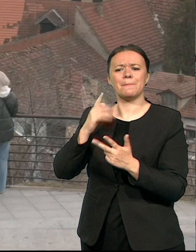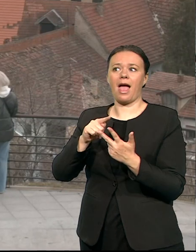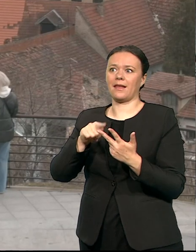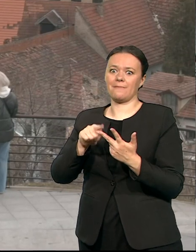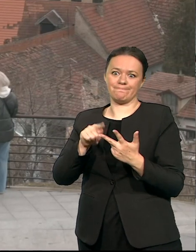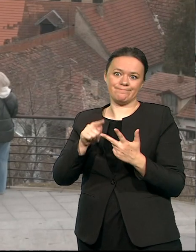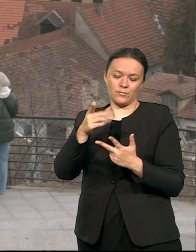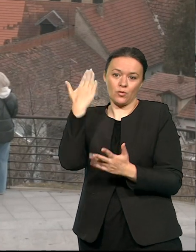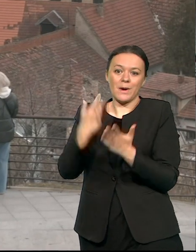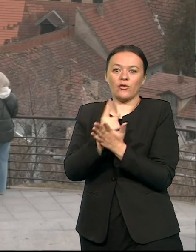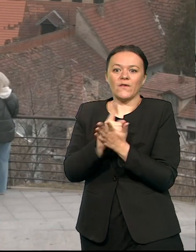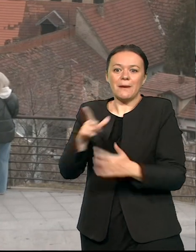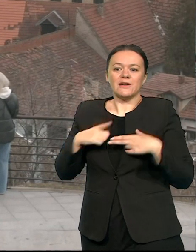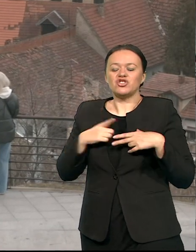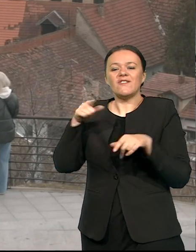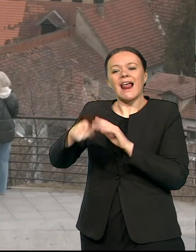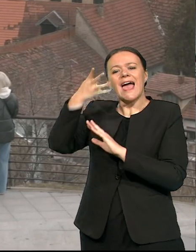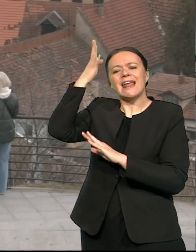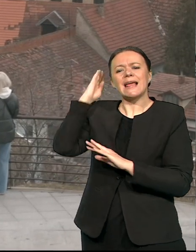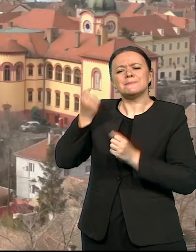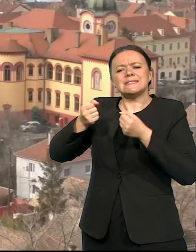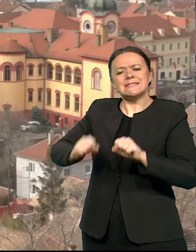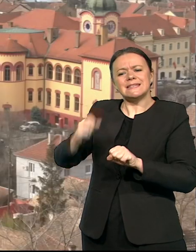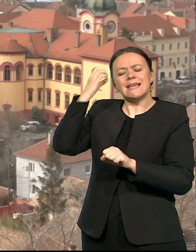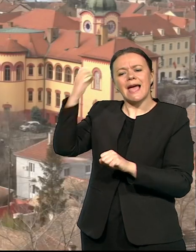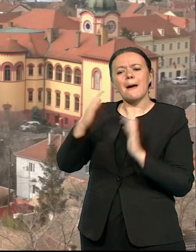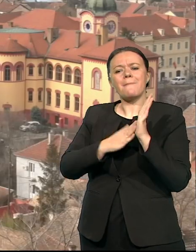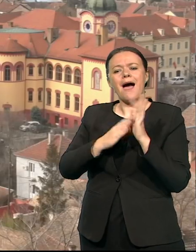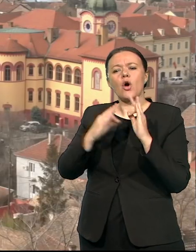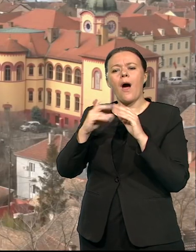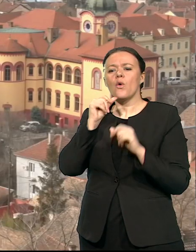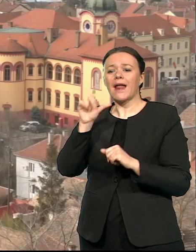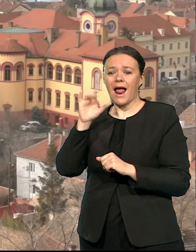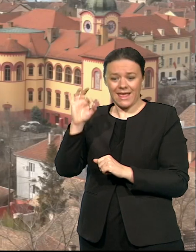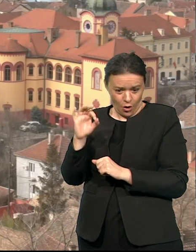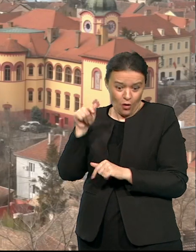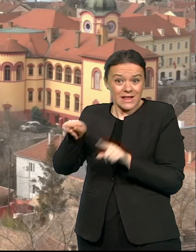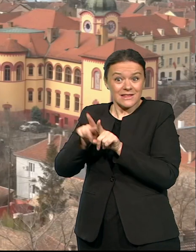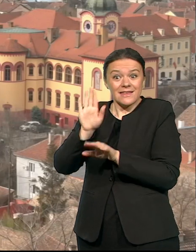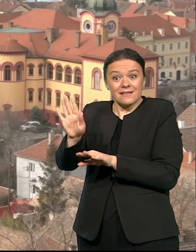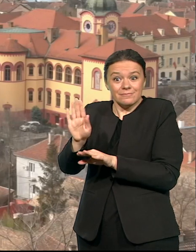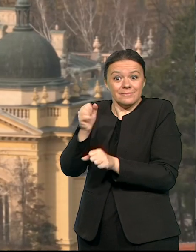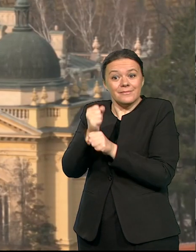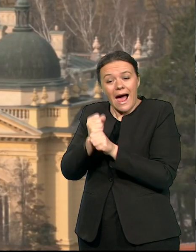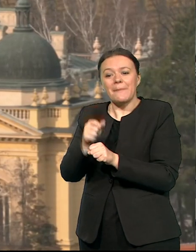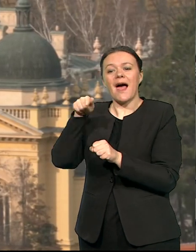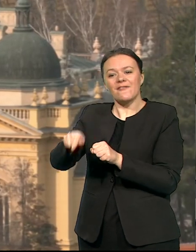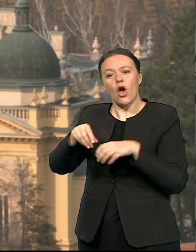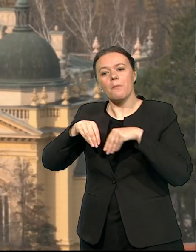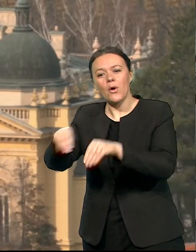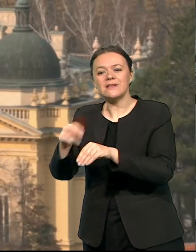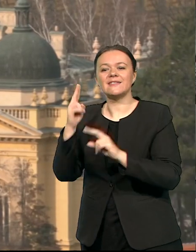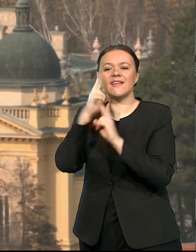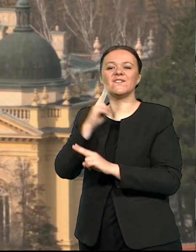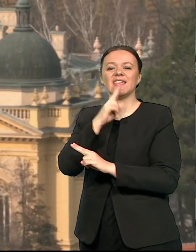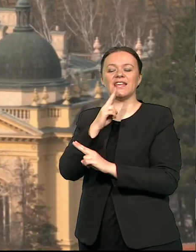jer u vreme rimskog imperatora Marka Aurelija proba zasađena je i prva vinova loza. Šta je to ono što je duša Karlovaca? Pitam